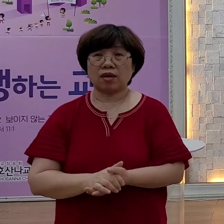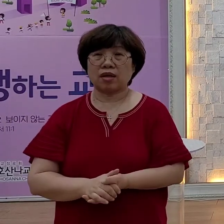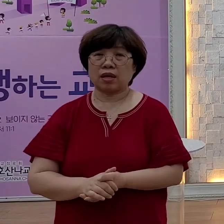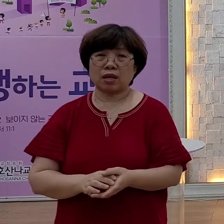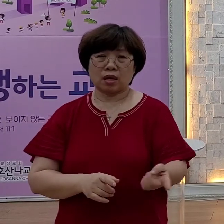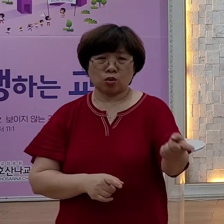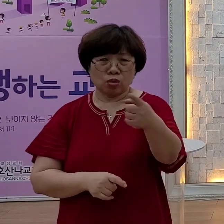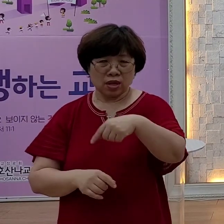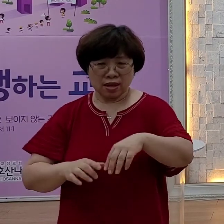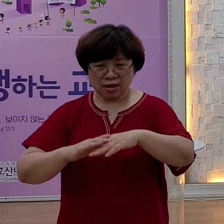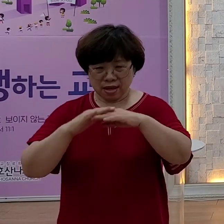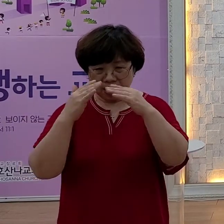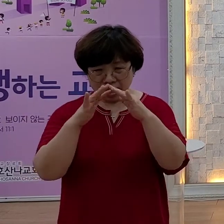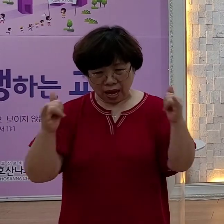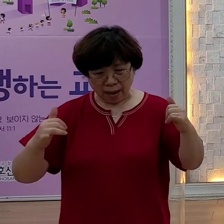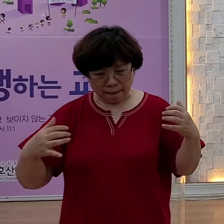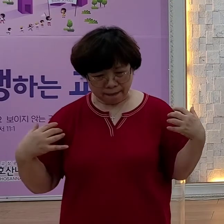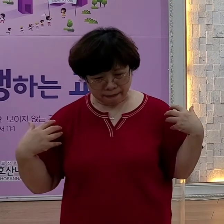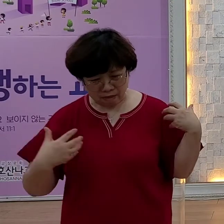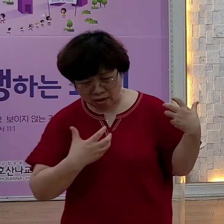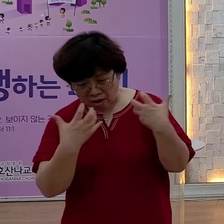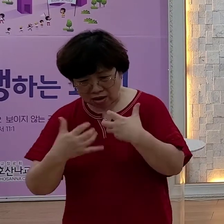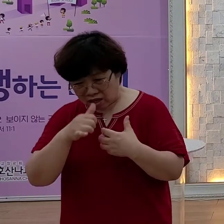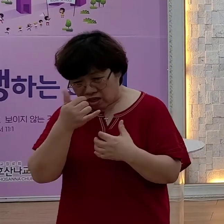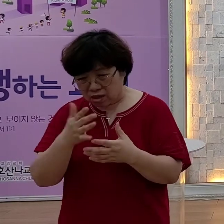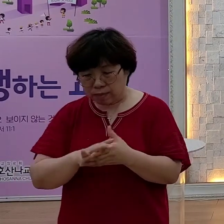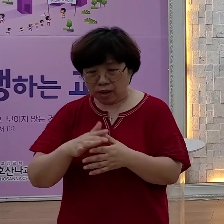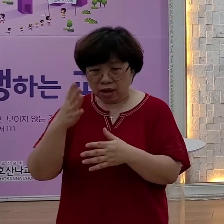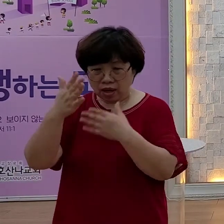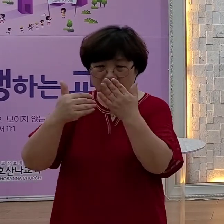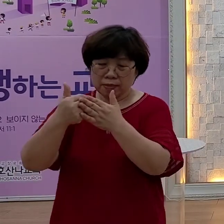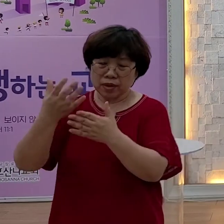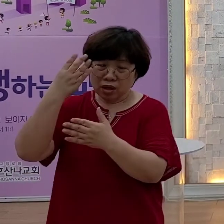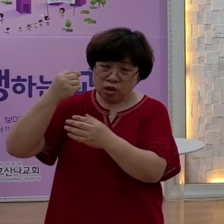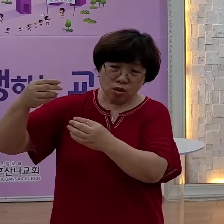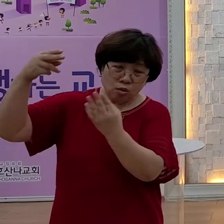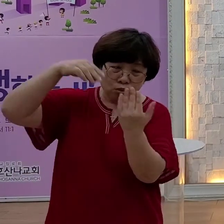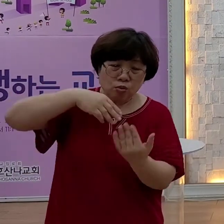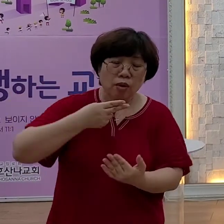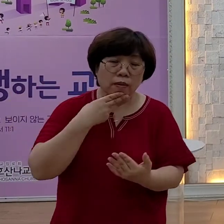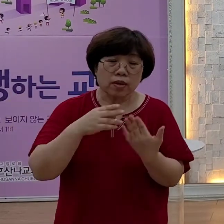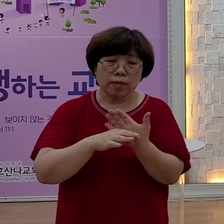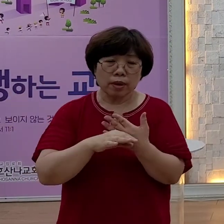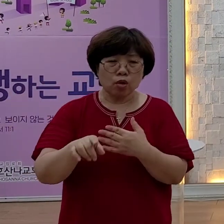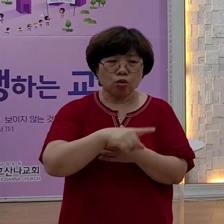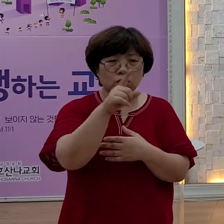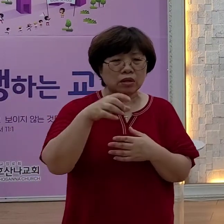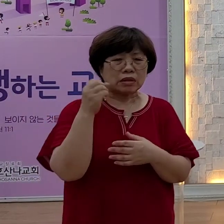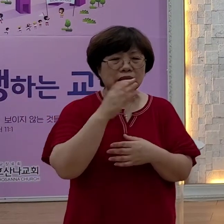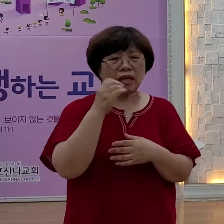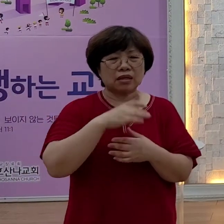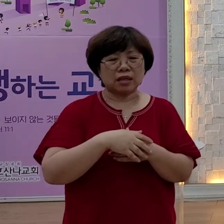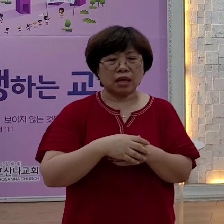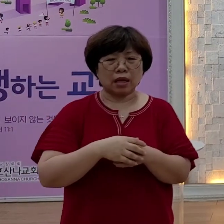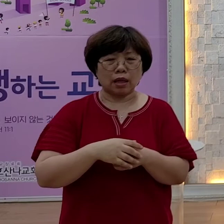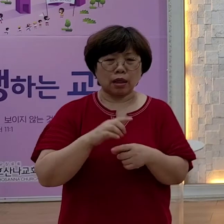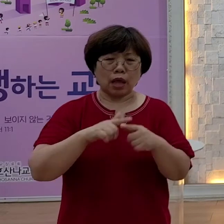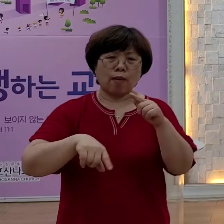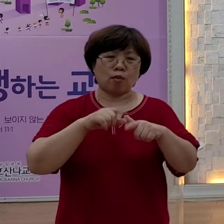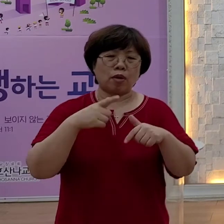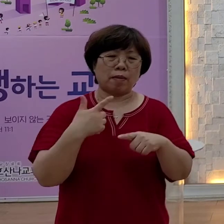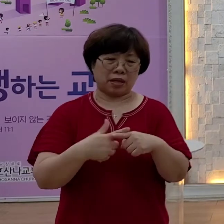사람이 앉아있어도 하나님께서 기름을 붓지 않으십니다. 우리는 막대기에 불과한 거예요.